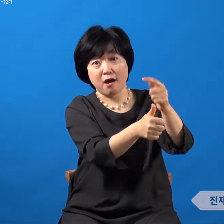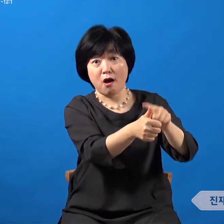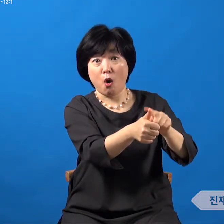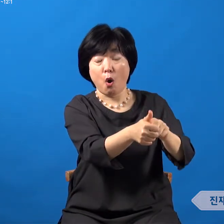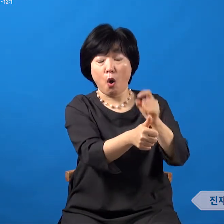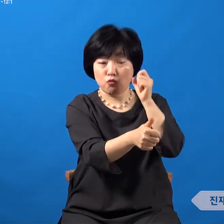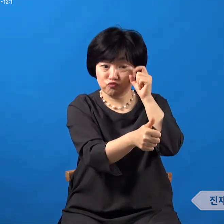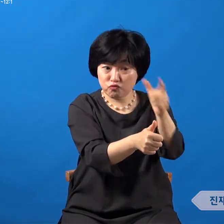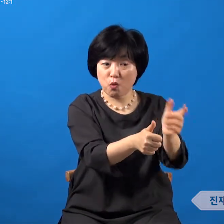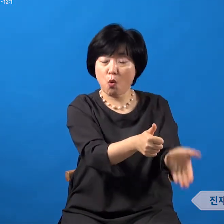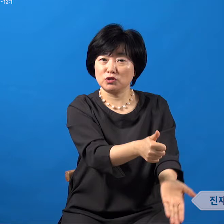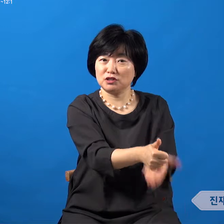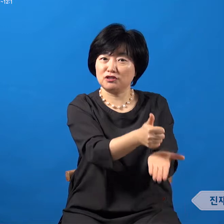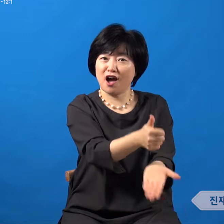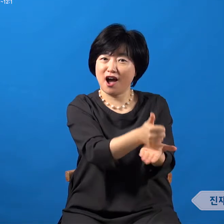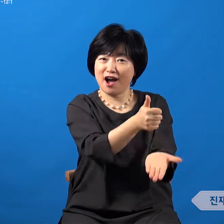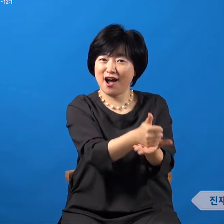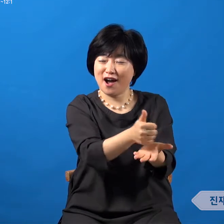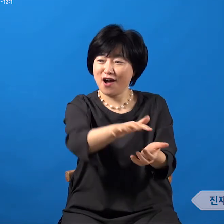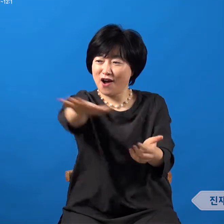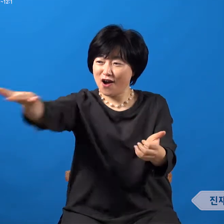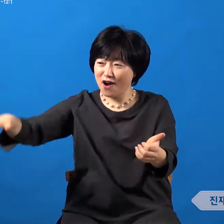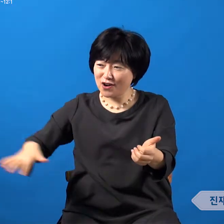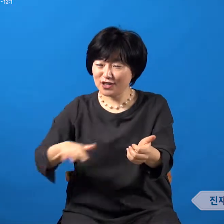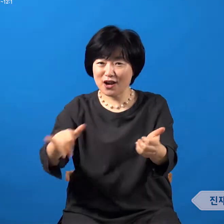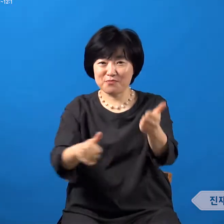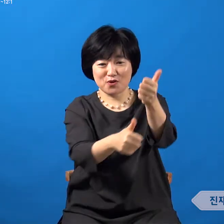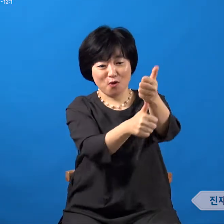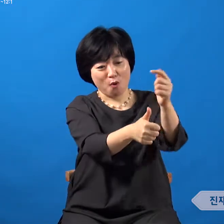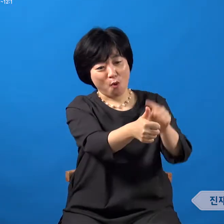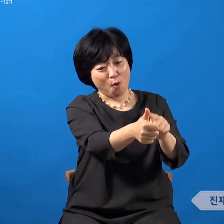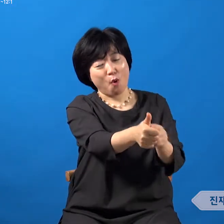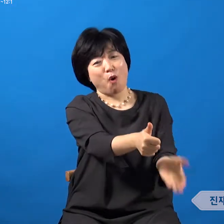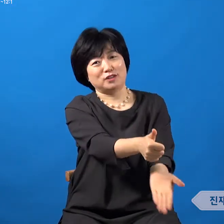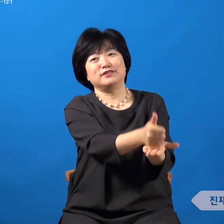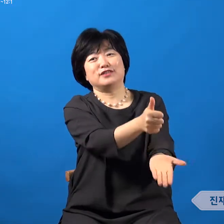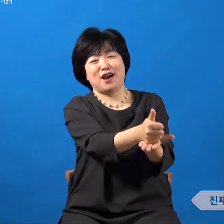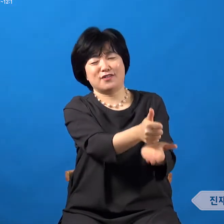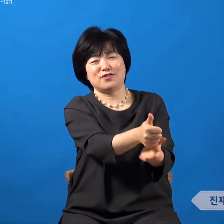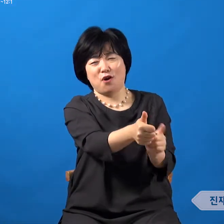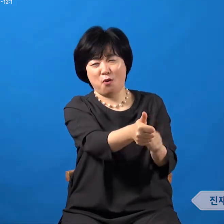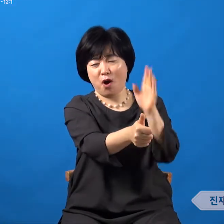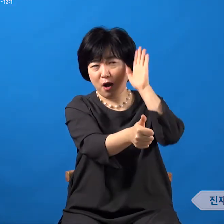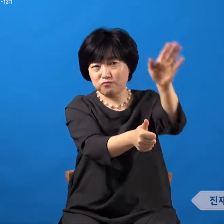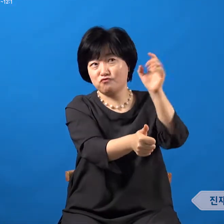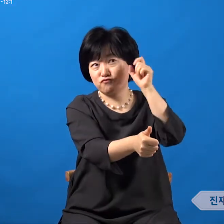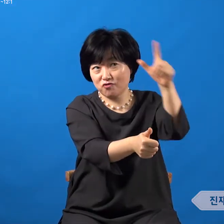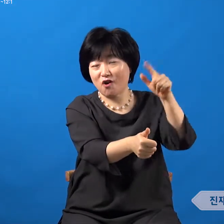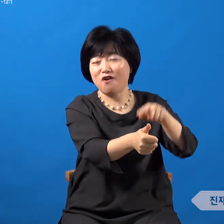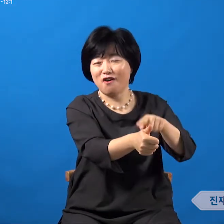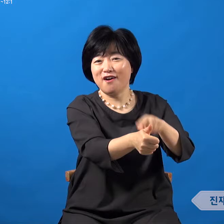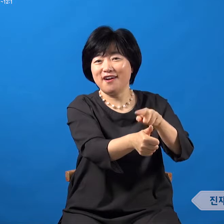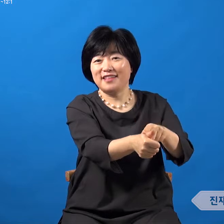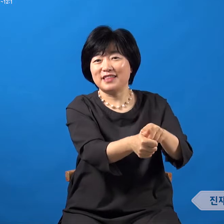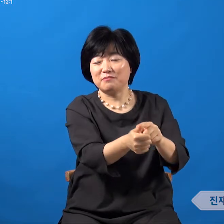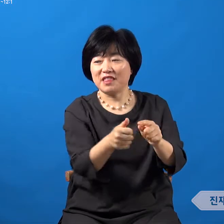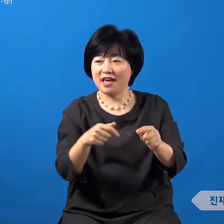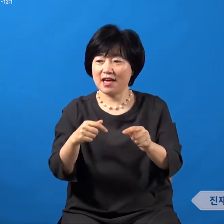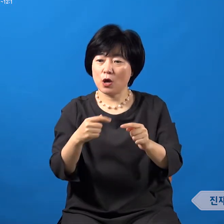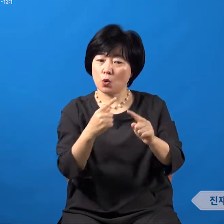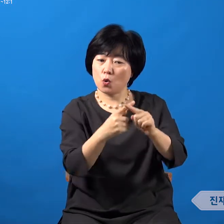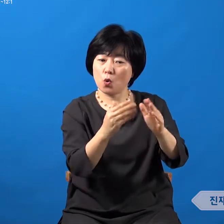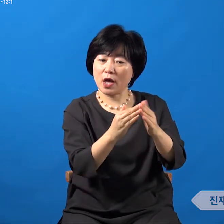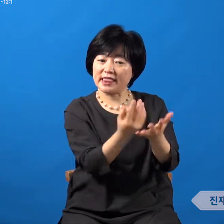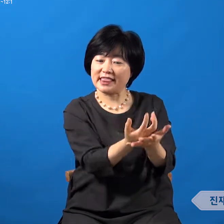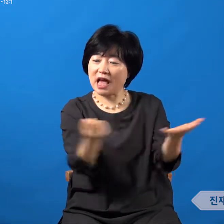칭찬을 받는 목사님입니다. 사람들은 입을 모아 칭찬하며 이분이 교회를 개척하면 굉장히 교회가